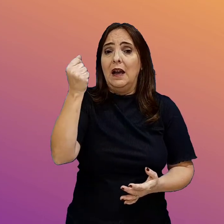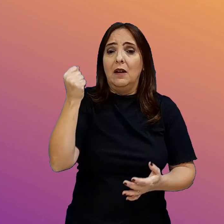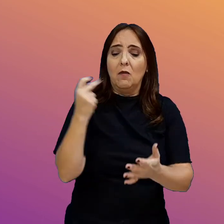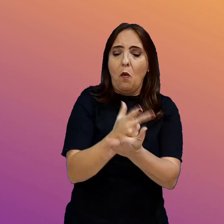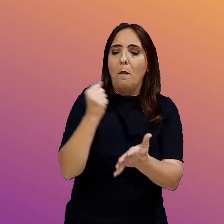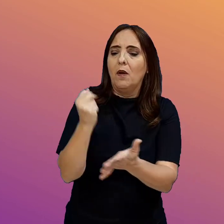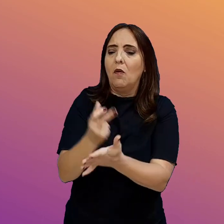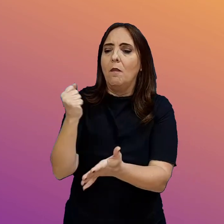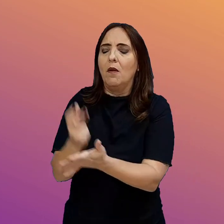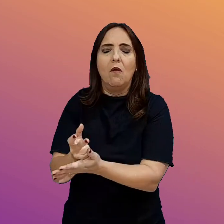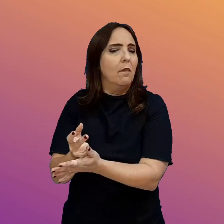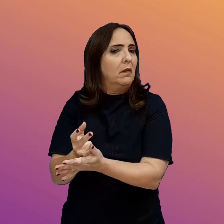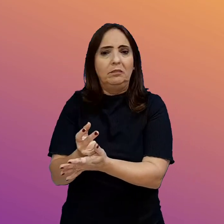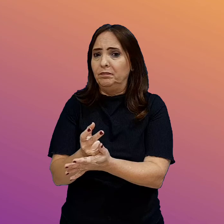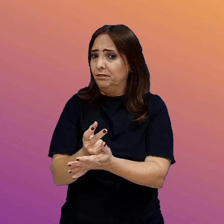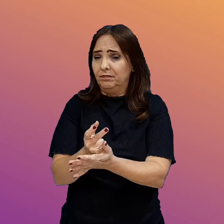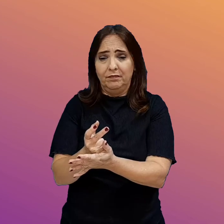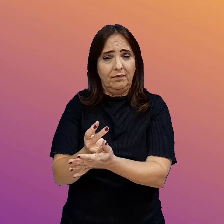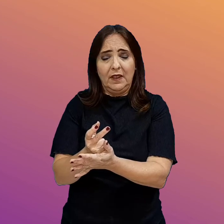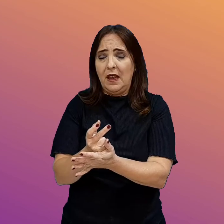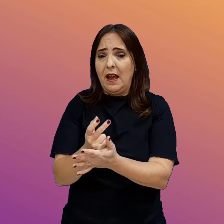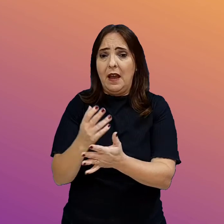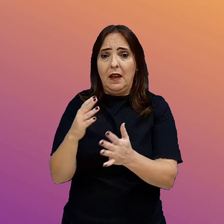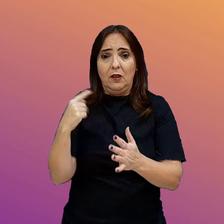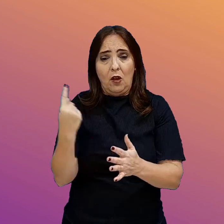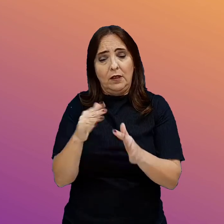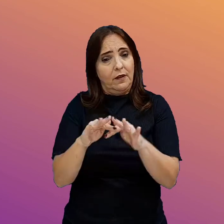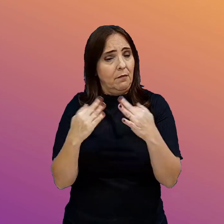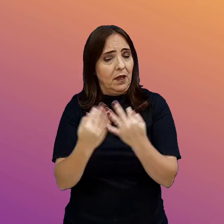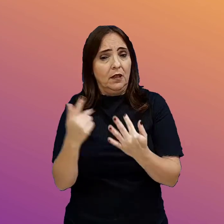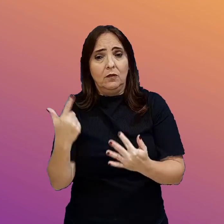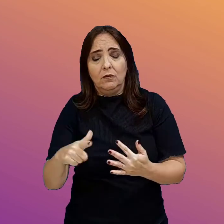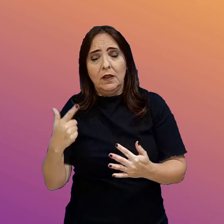uma coisa que é fundamental para a gente.